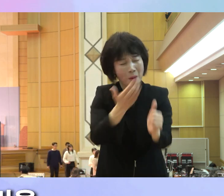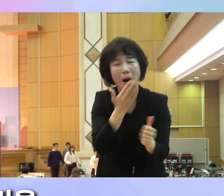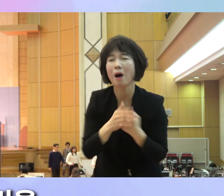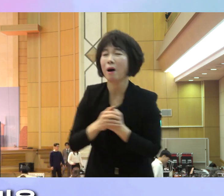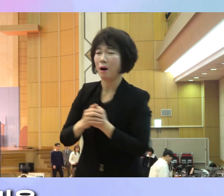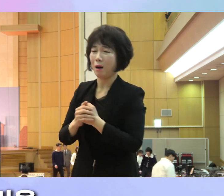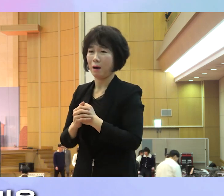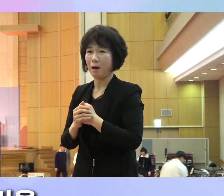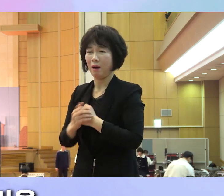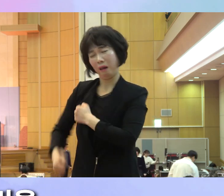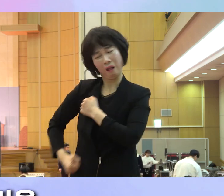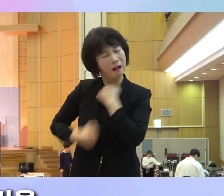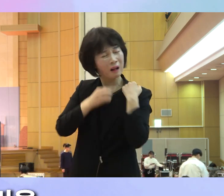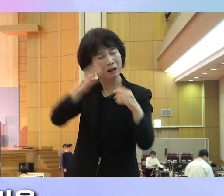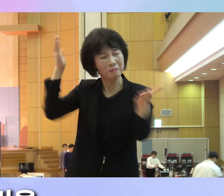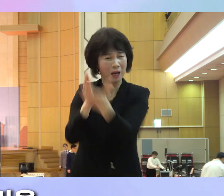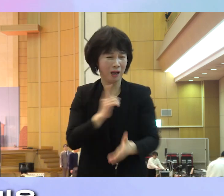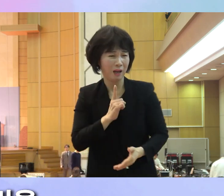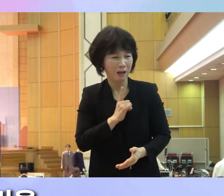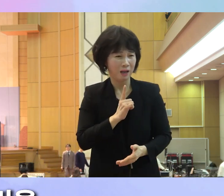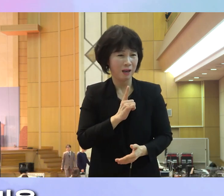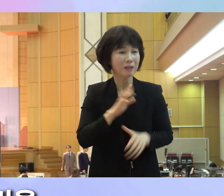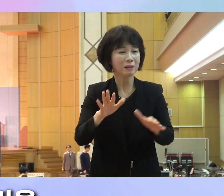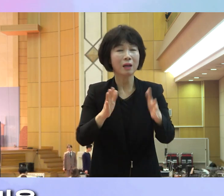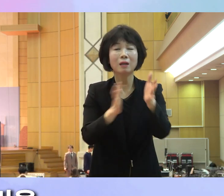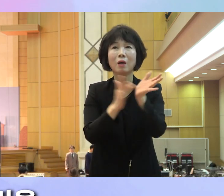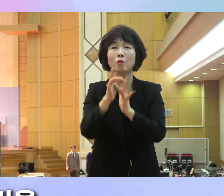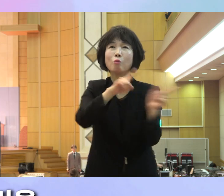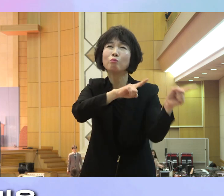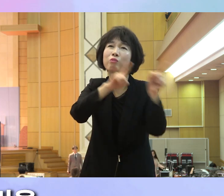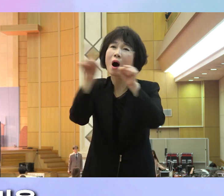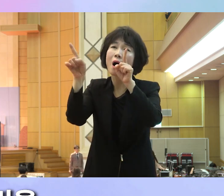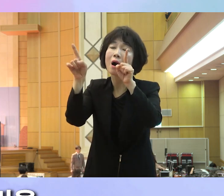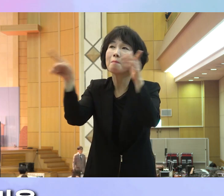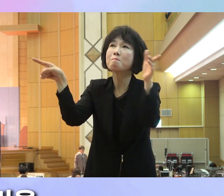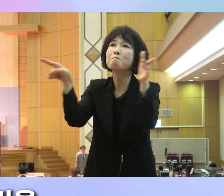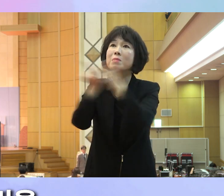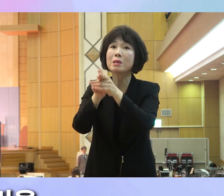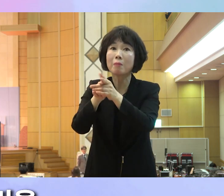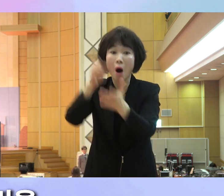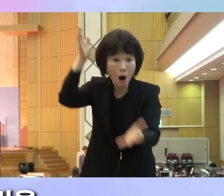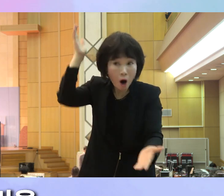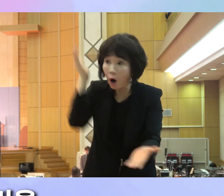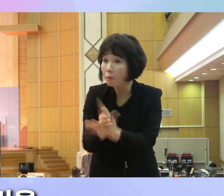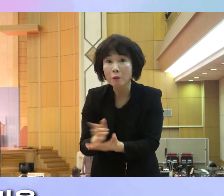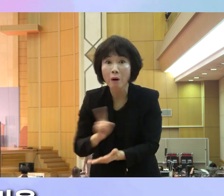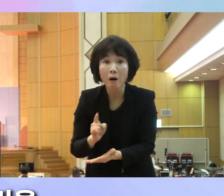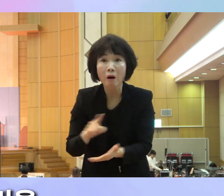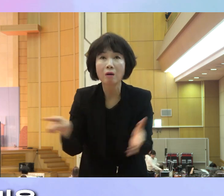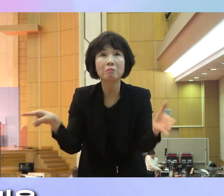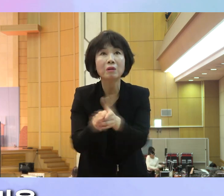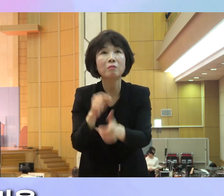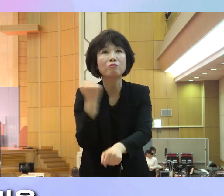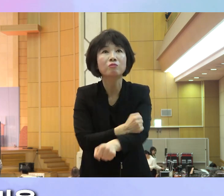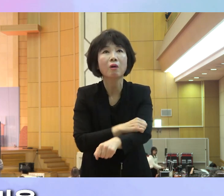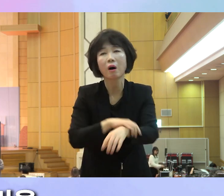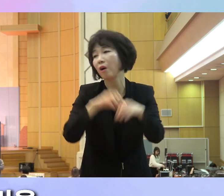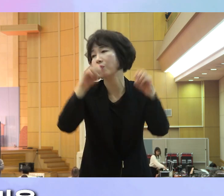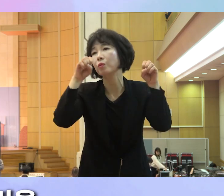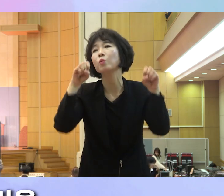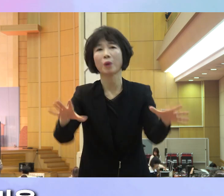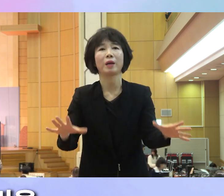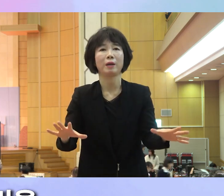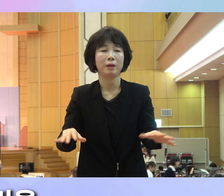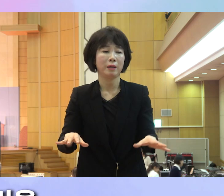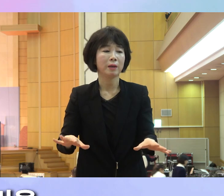말씀했습니다. 우리 하나님 아버지여, 교회를 다니고 예수 믿는다 하더라도 부활의 믿음이 없다고 하면 그 믿음은 헛된 믿음이 되고 마는 것입니다. 우리의